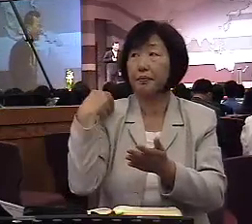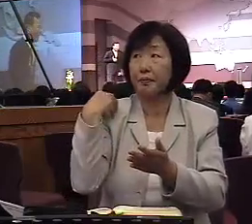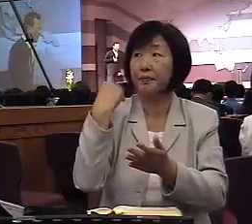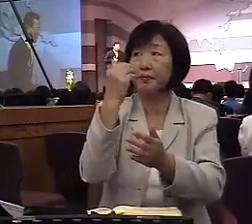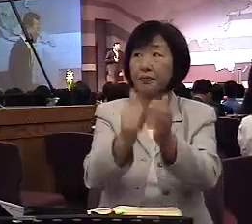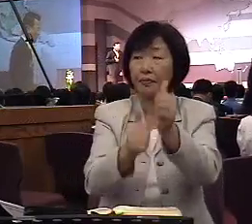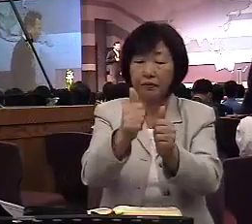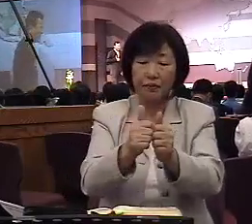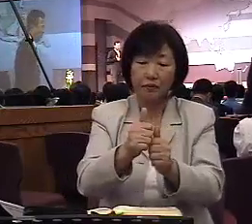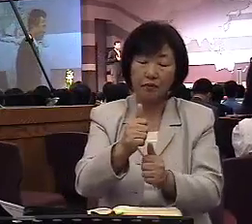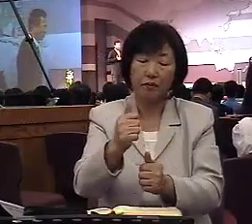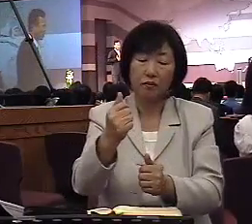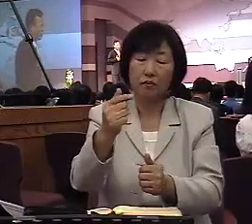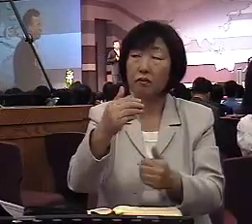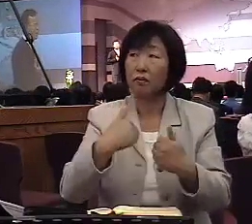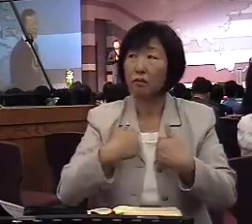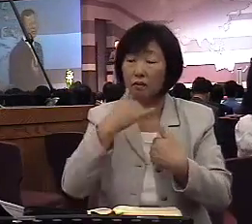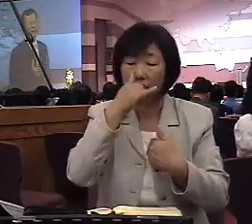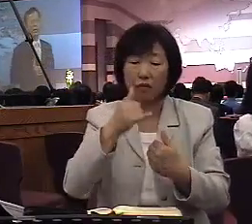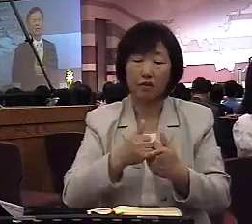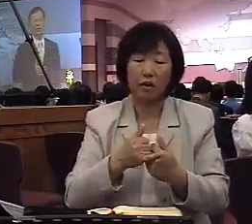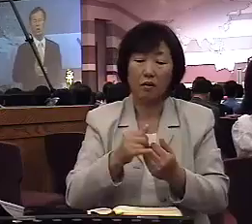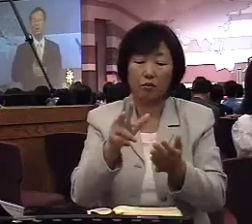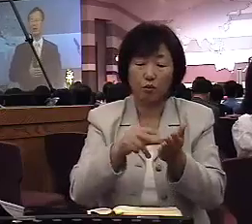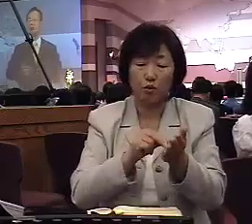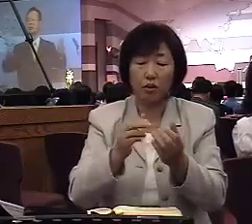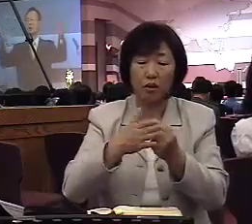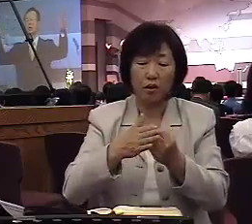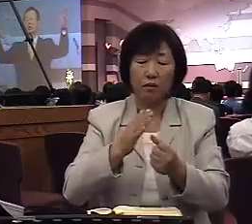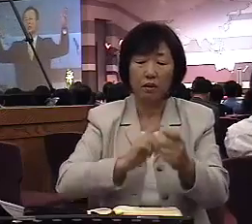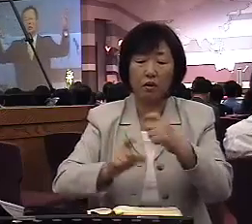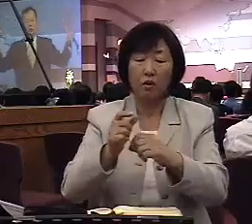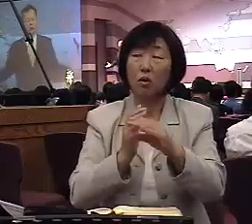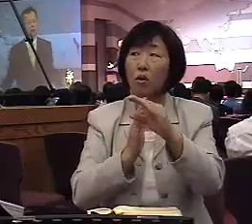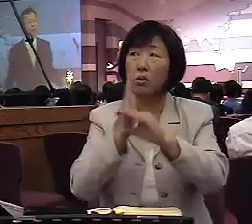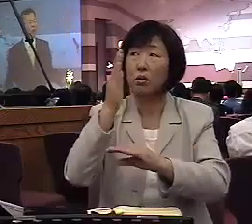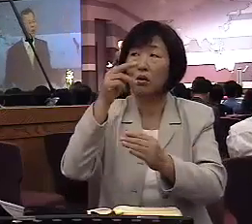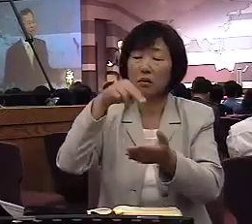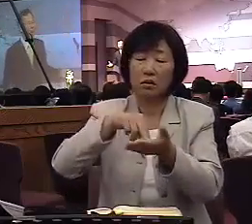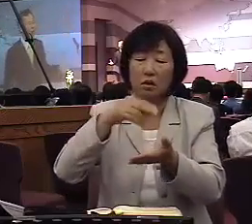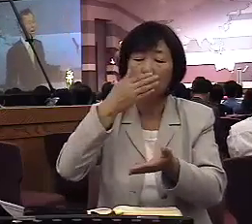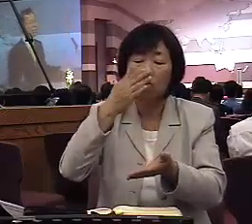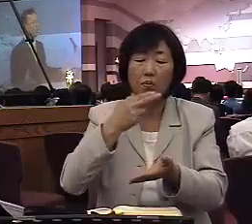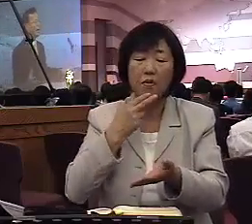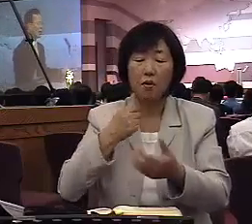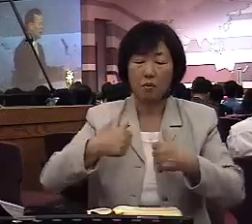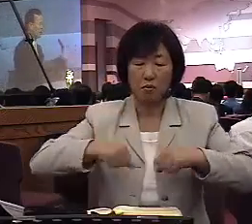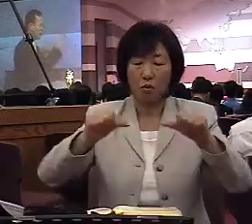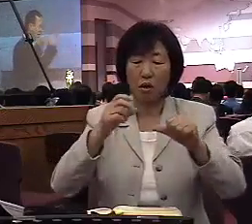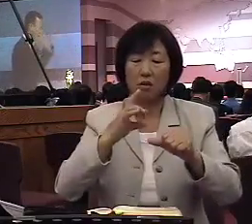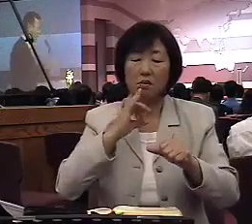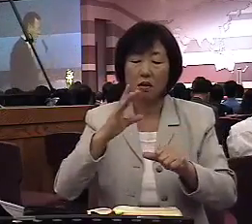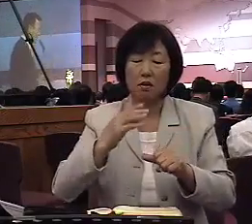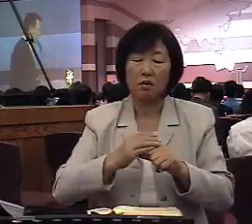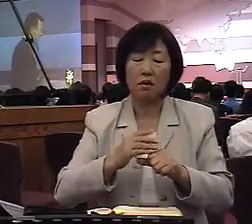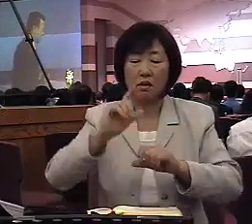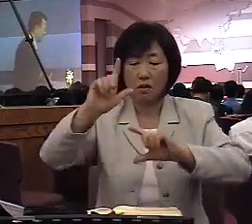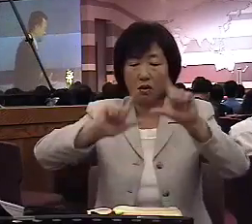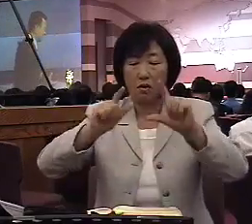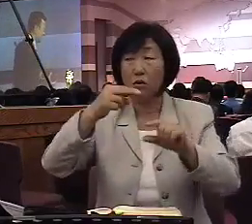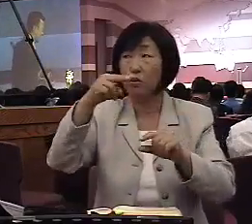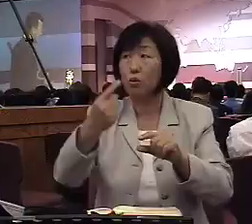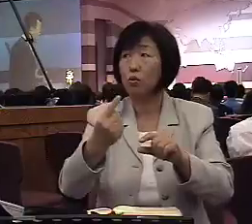시험이 우리에게 있고 그 시험과 문제 때문에 정말 더 이상 설 수가 없고 포기할 수밖에 없는 그러한